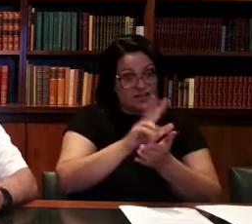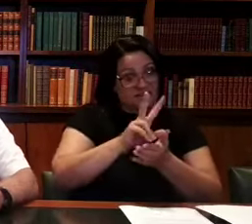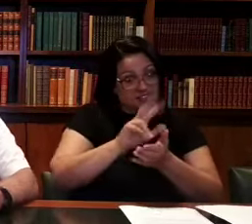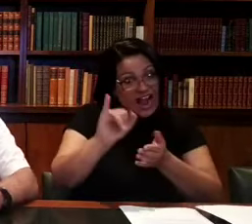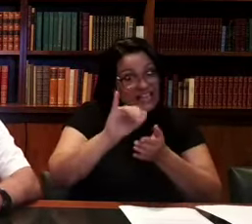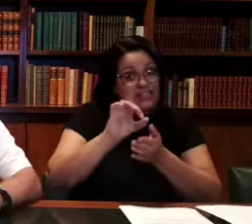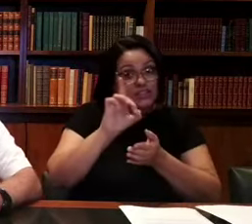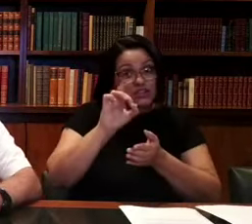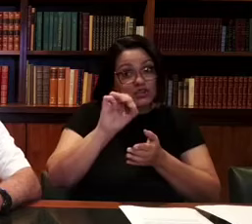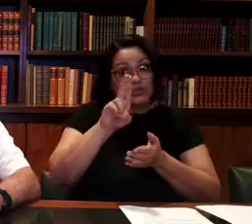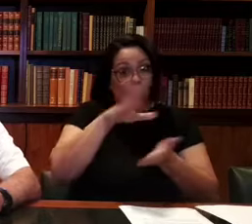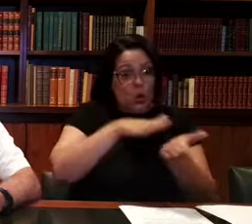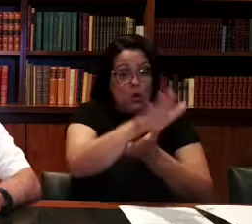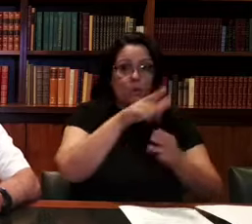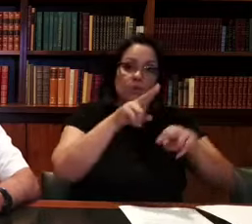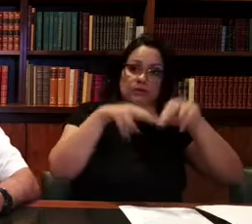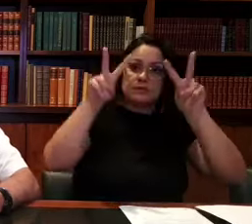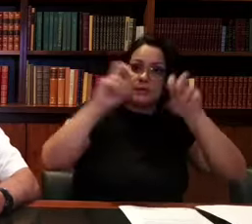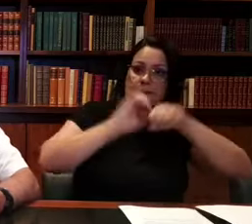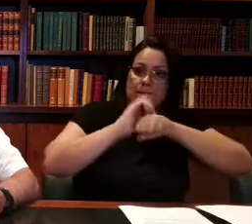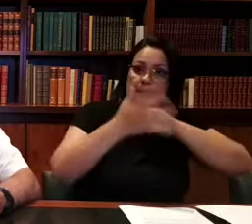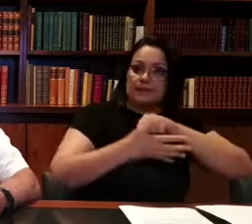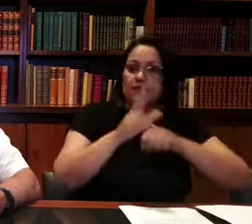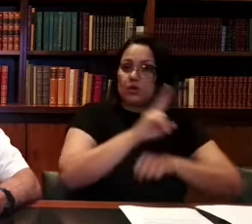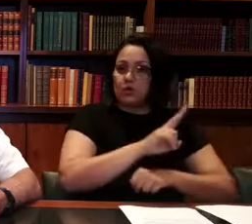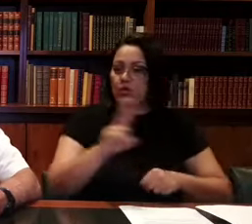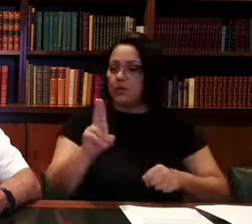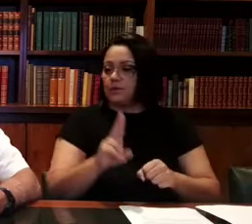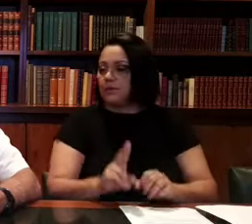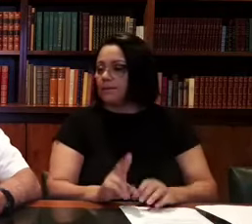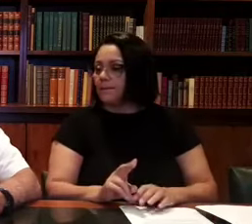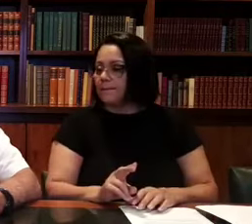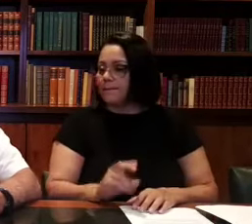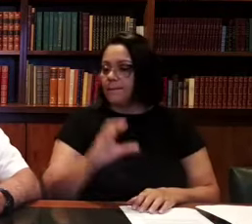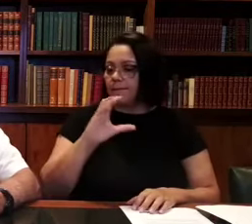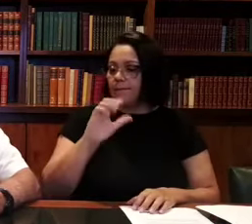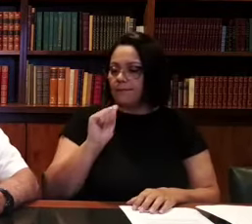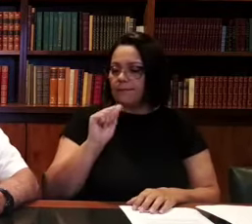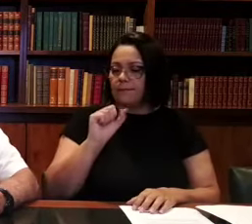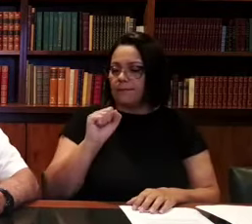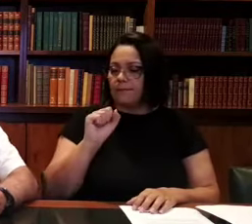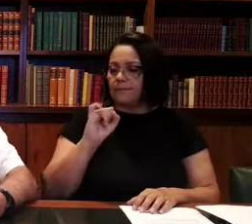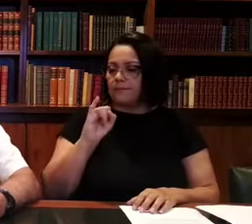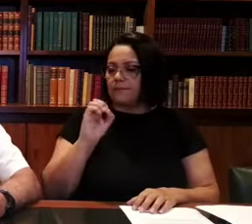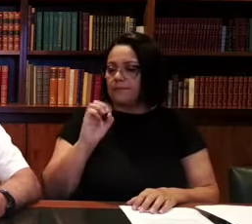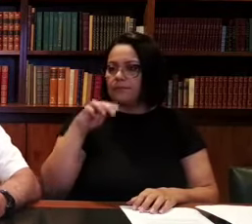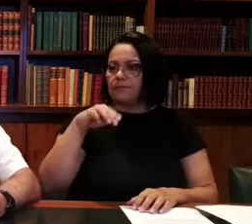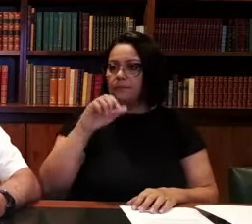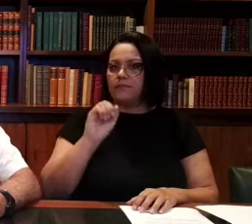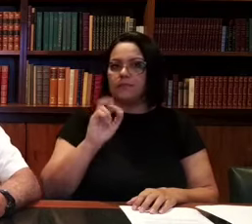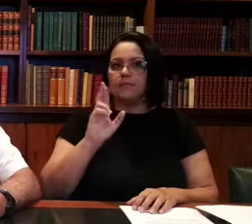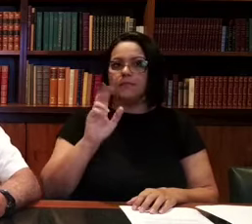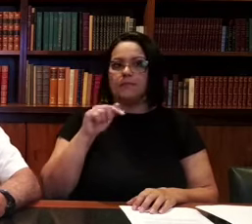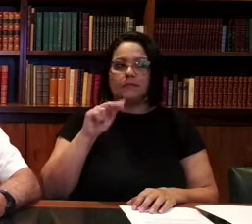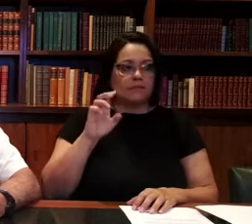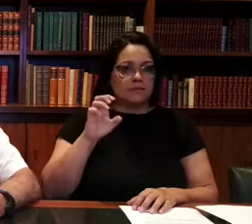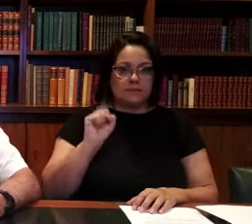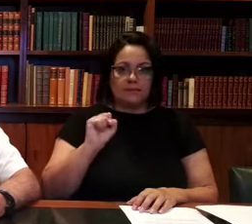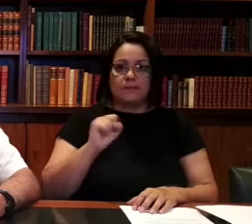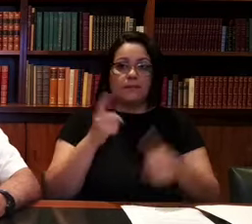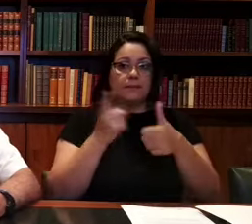Nós temos pressa News conversado com você lado o nome do o Cássio Marques para a